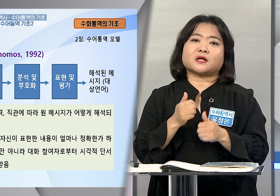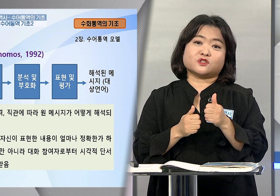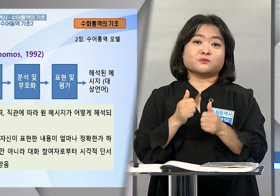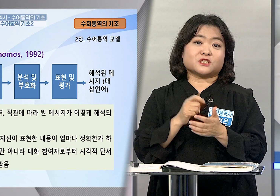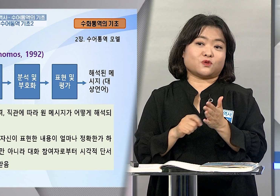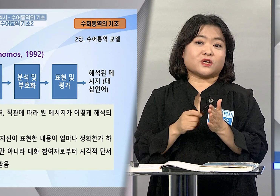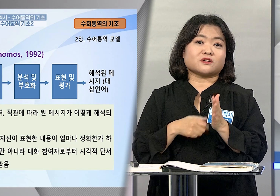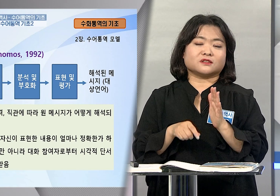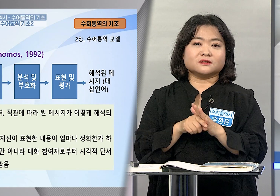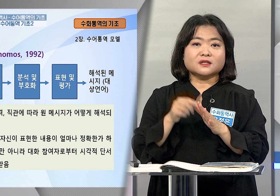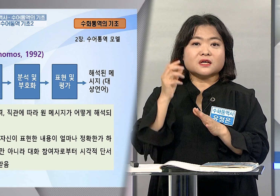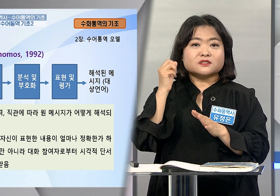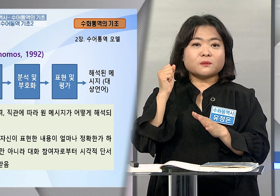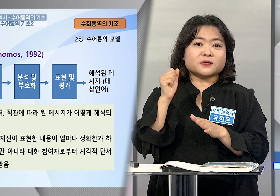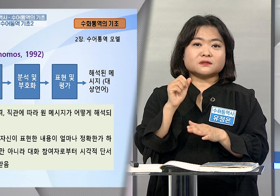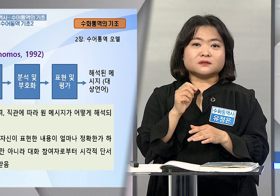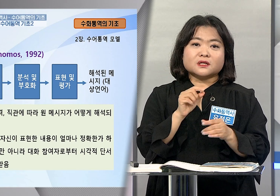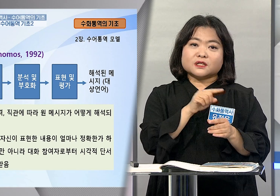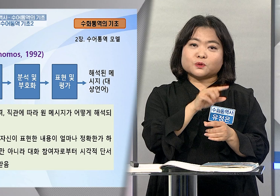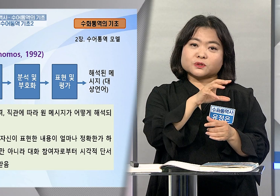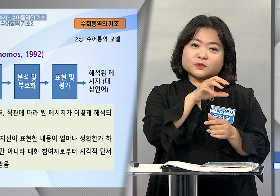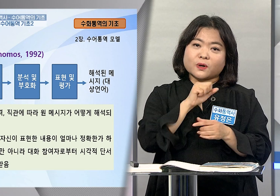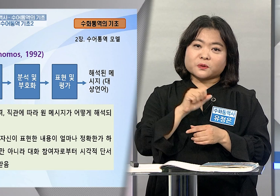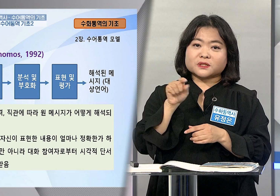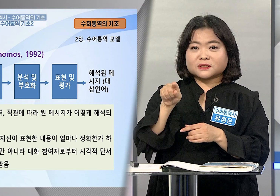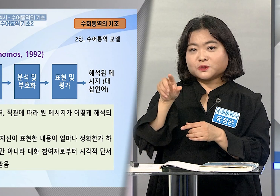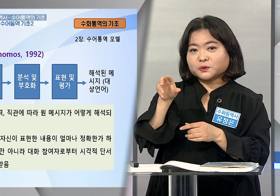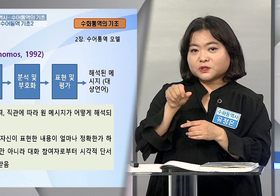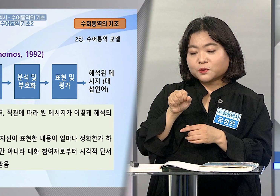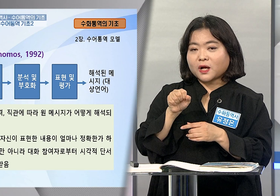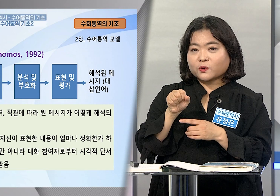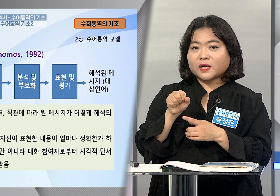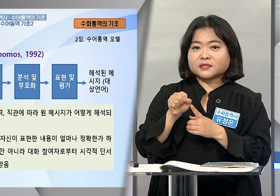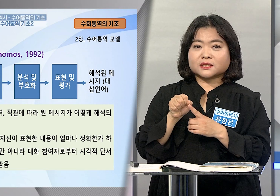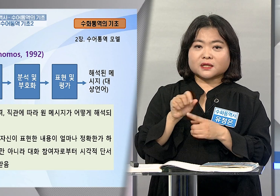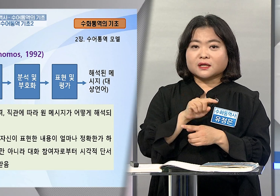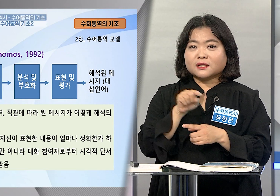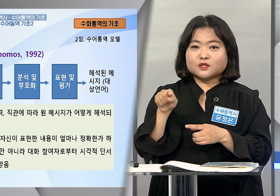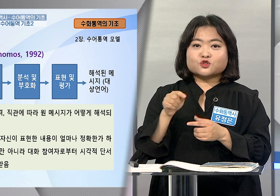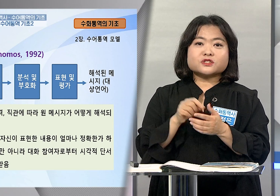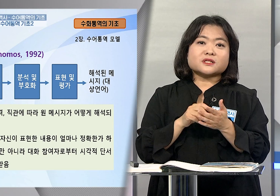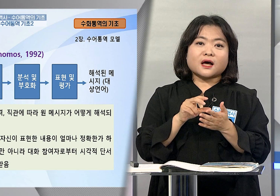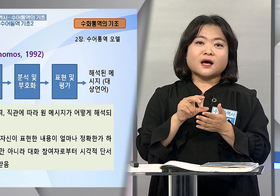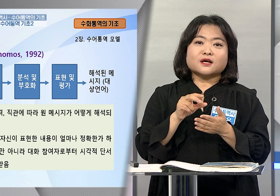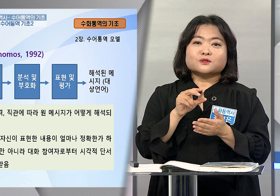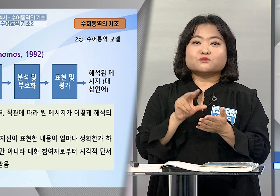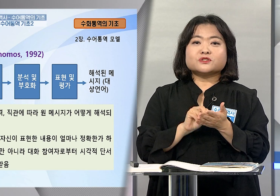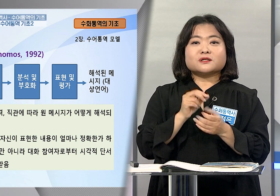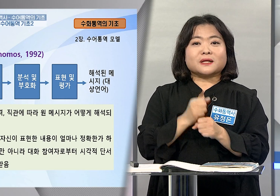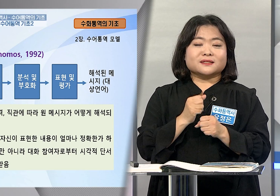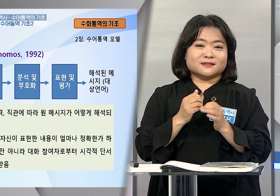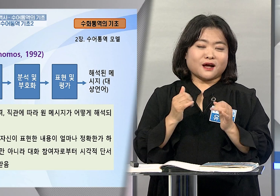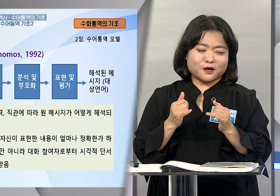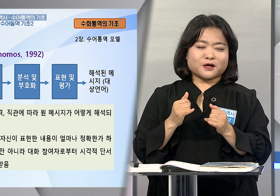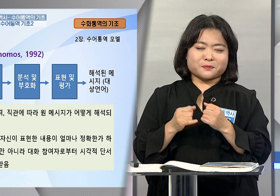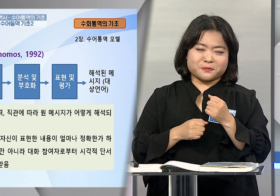시험 치기 위해서는. 시험에서는 이 도식을 활용할지 이 도식을 활용할지 이 출제자 문제를 만드는